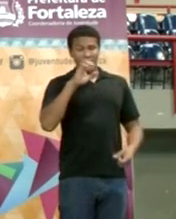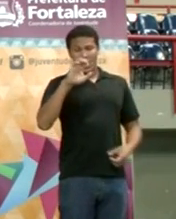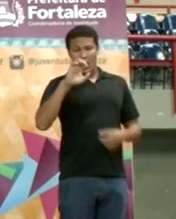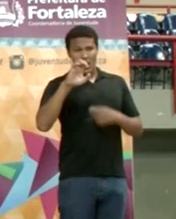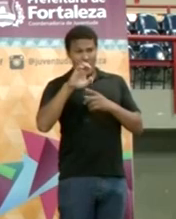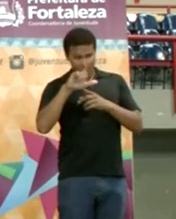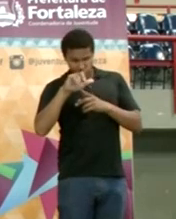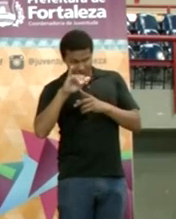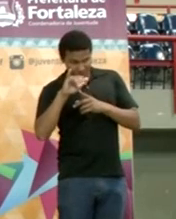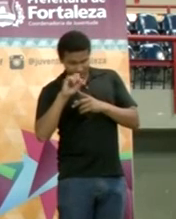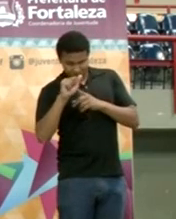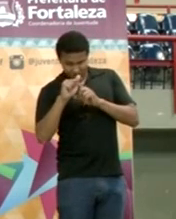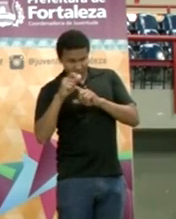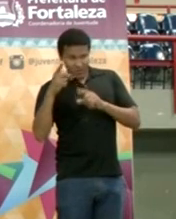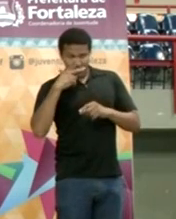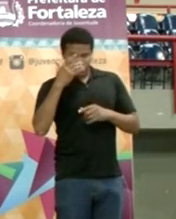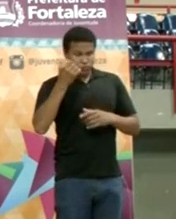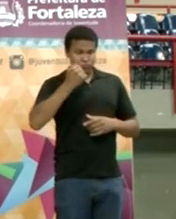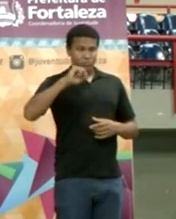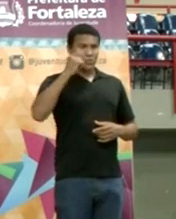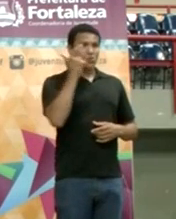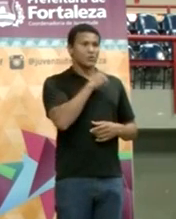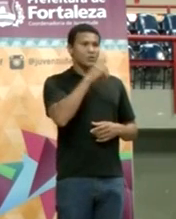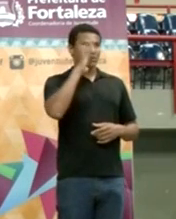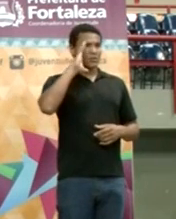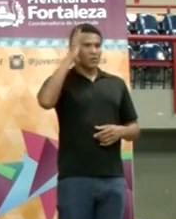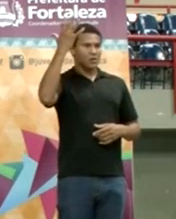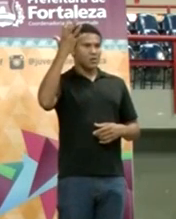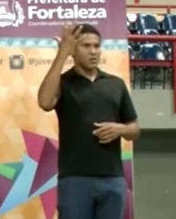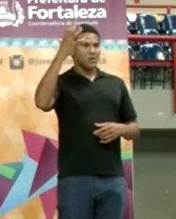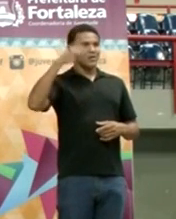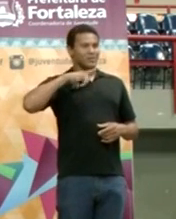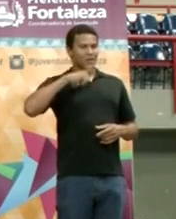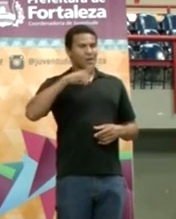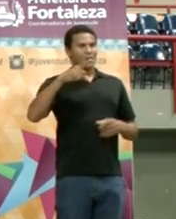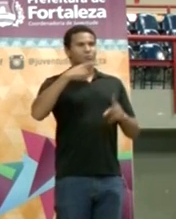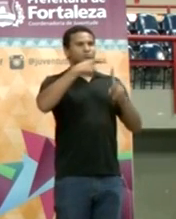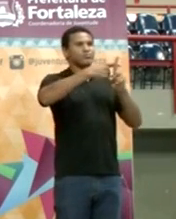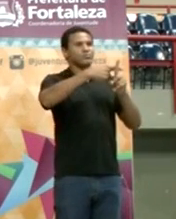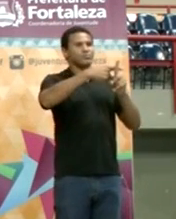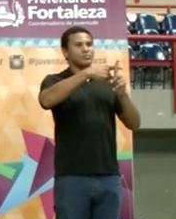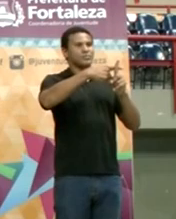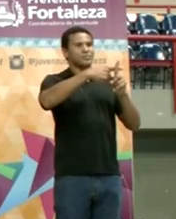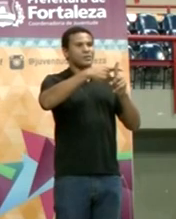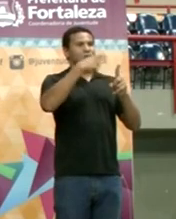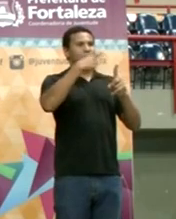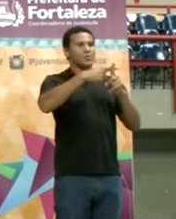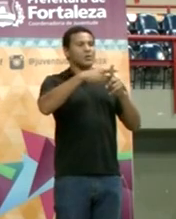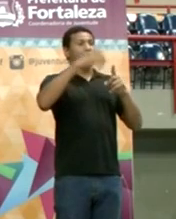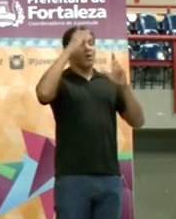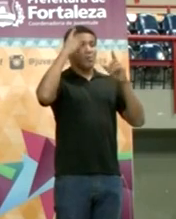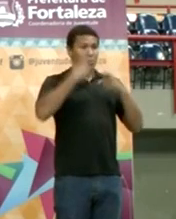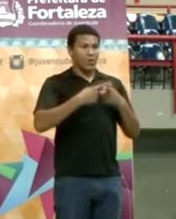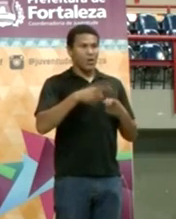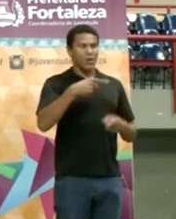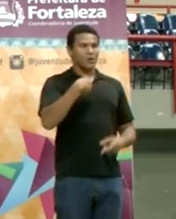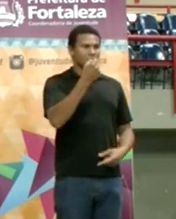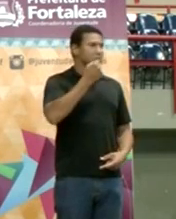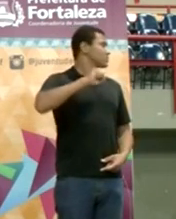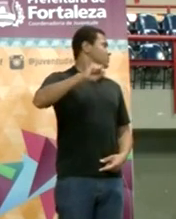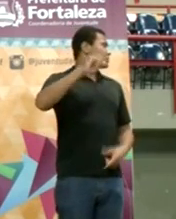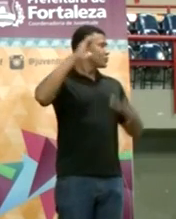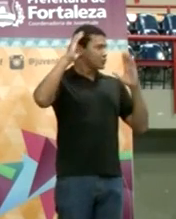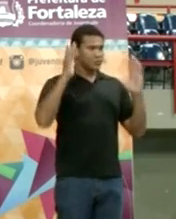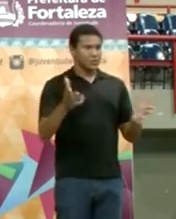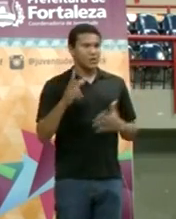reage, significa que aí você está soro positivo, porque você já tem anticorpos contra o HIV. Para mim desenvolver